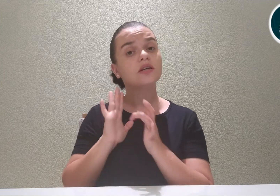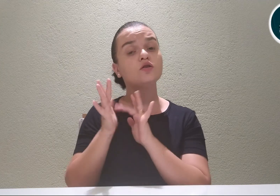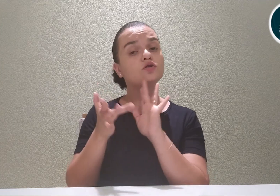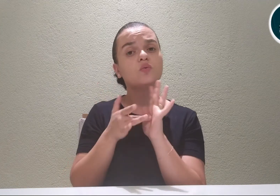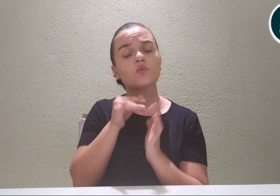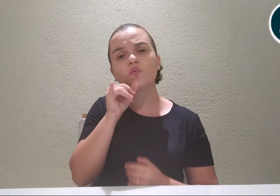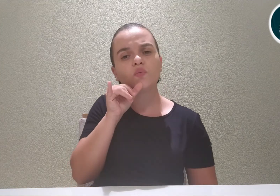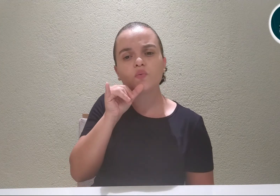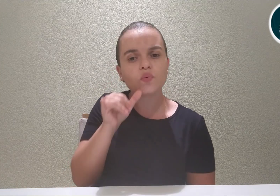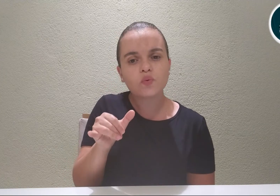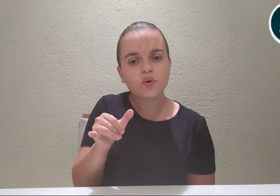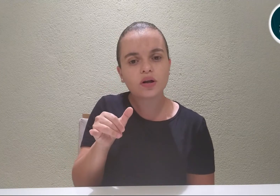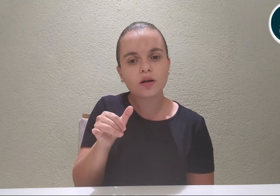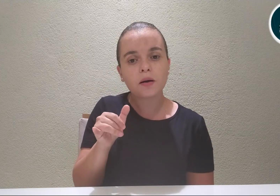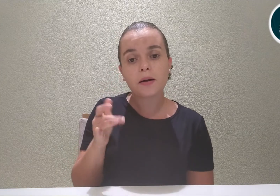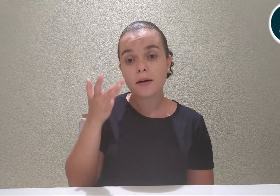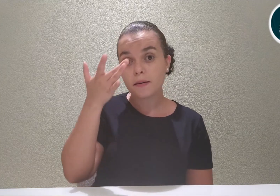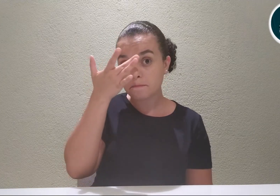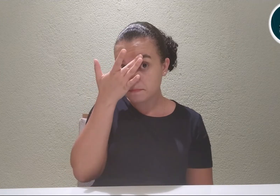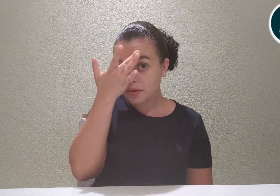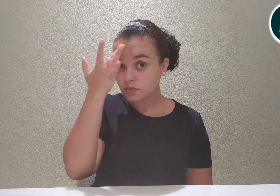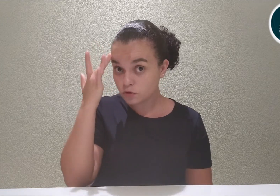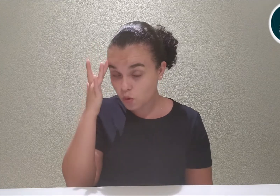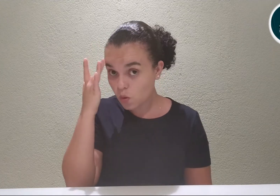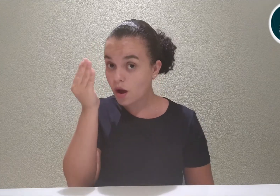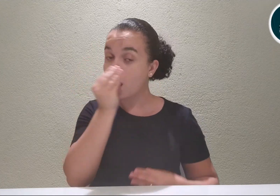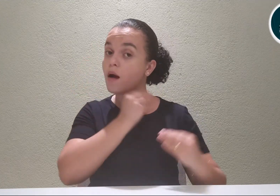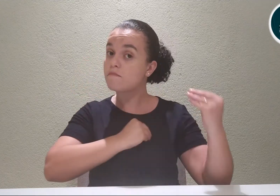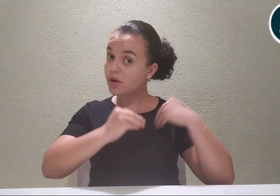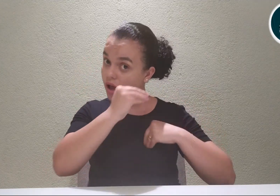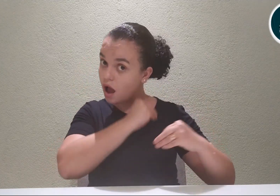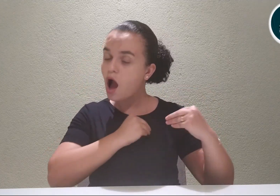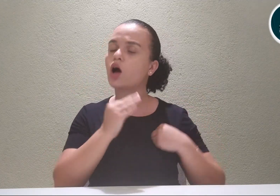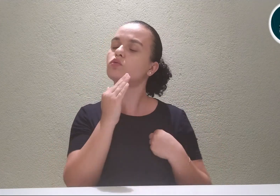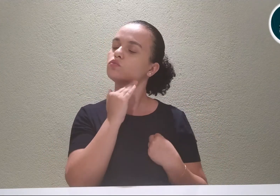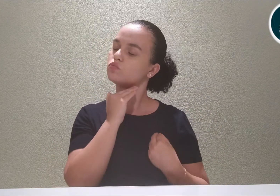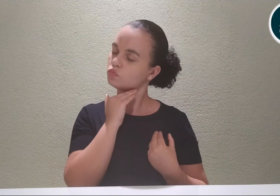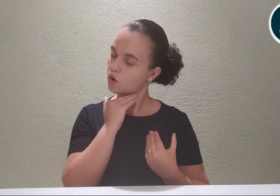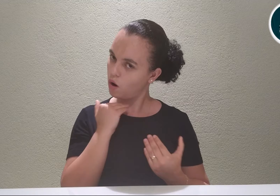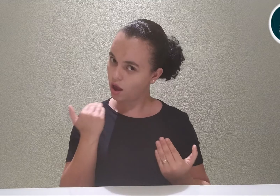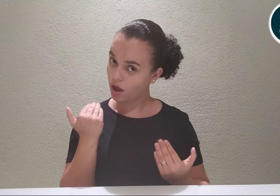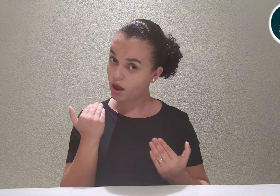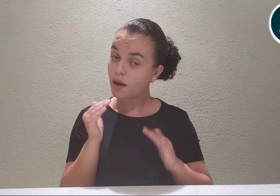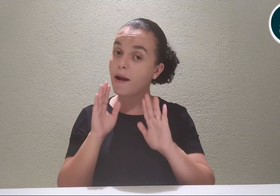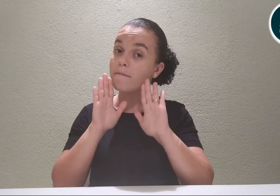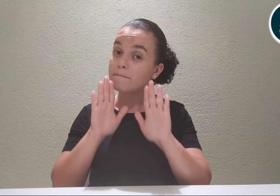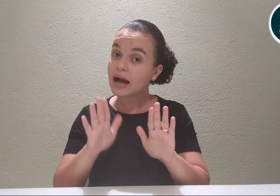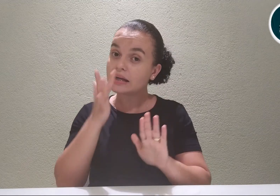Cristo morreu na cruz e ele nos ensinou que o pecado leva